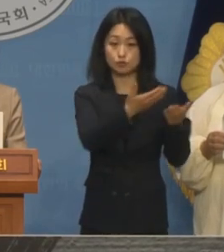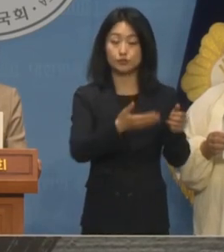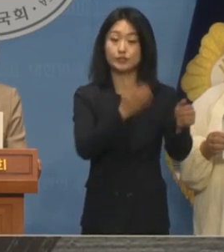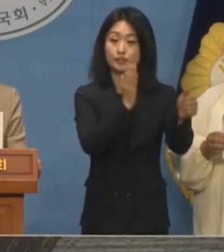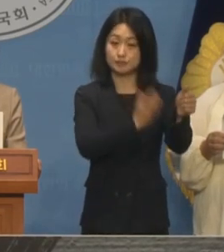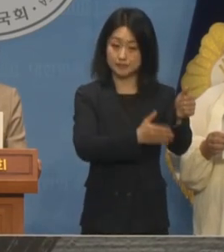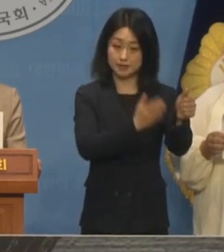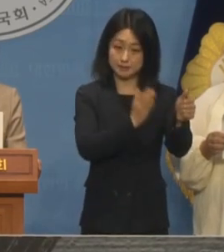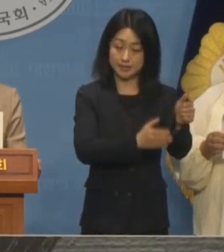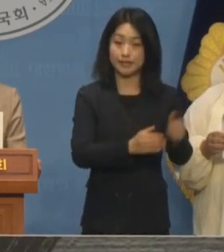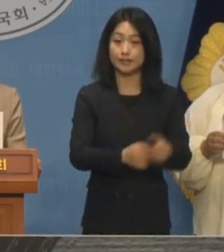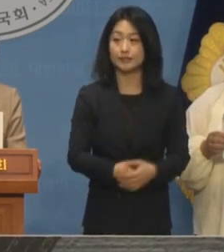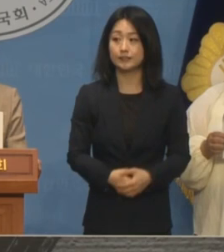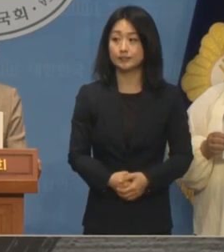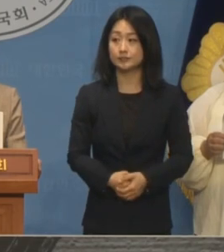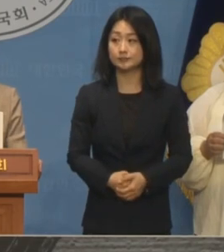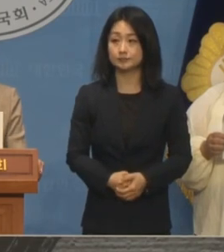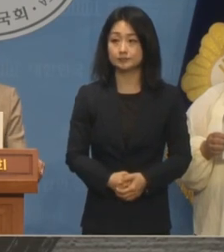있기를 바랍니다.